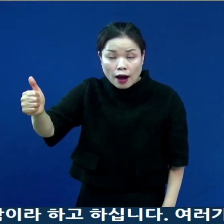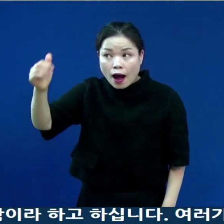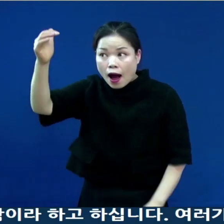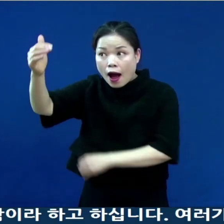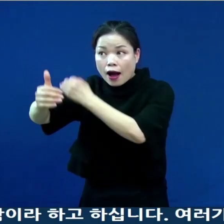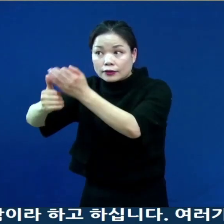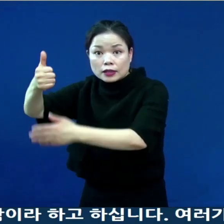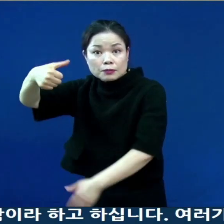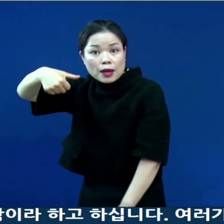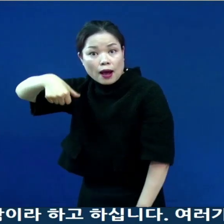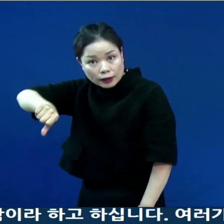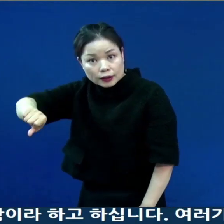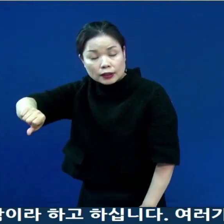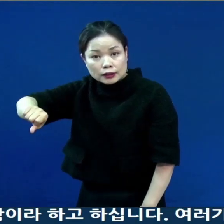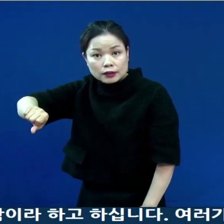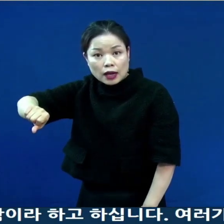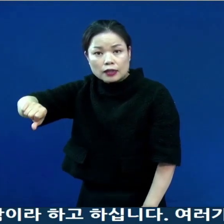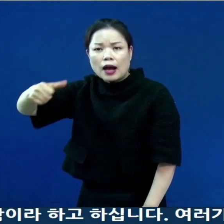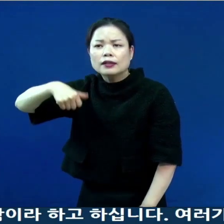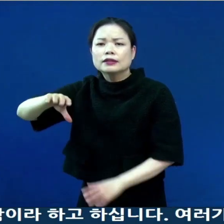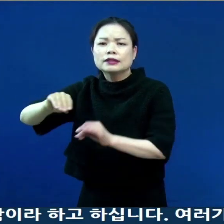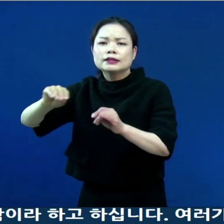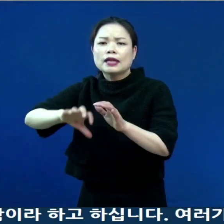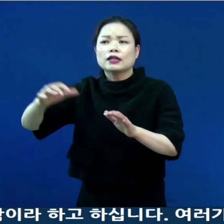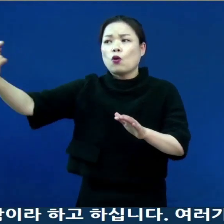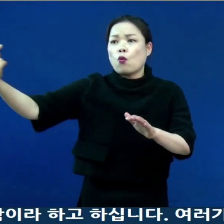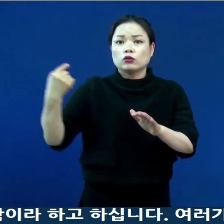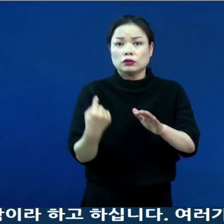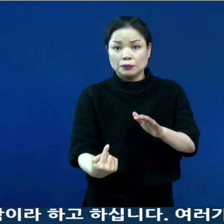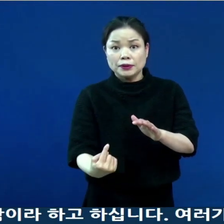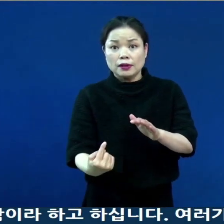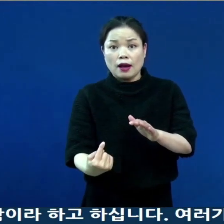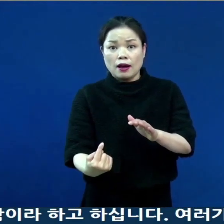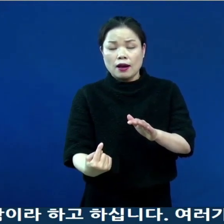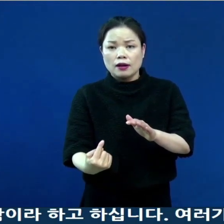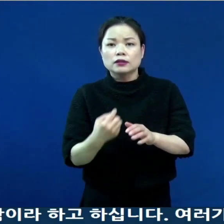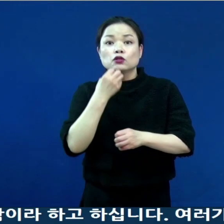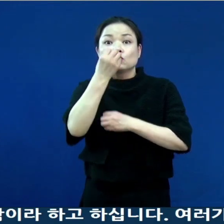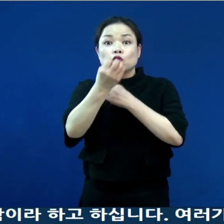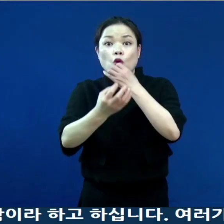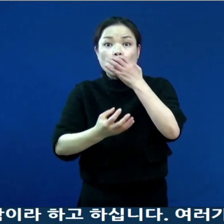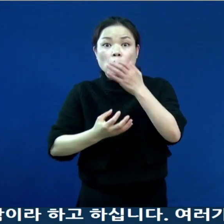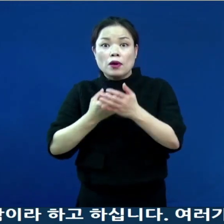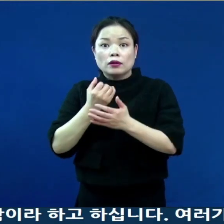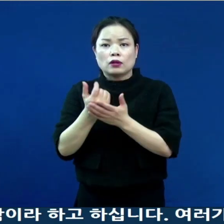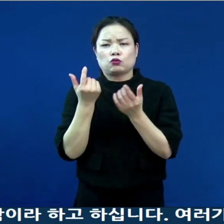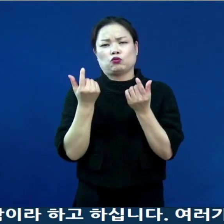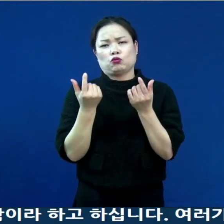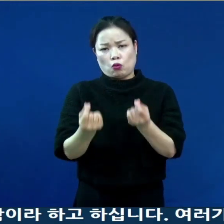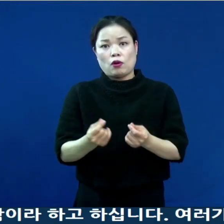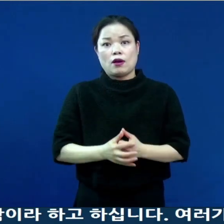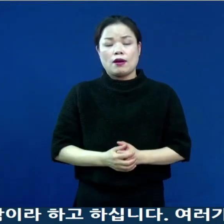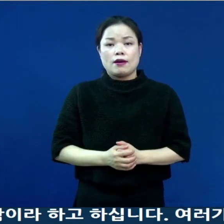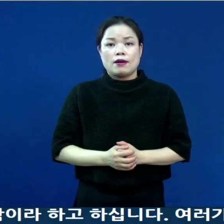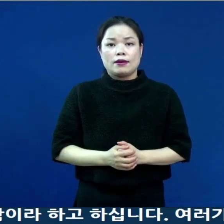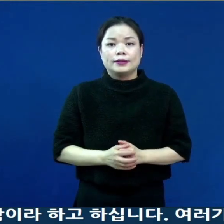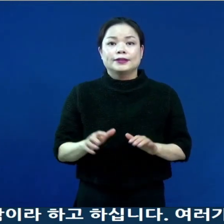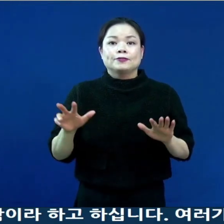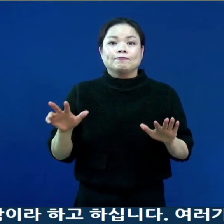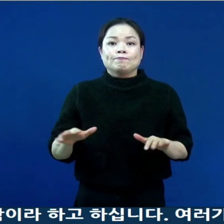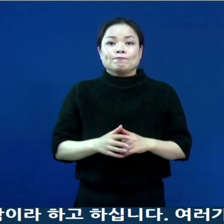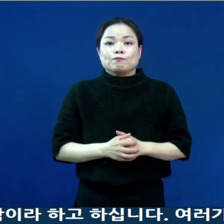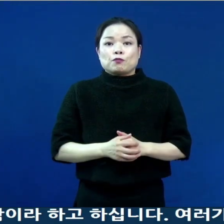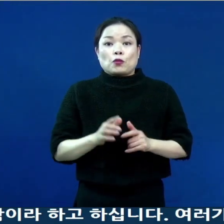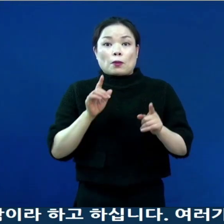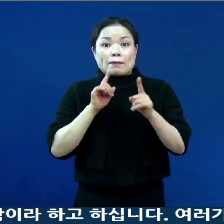하나님의 아들이시니이다. 그 아들이 이 땅에 오셨습니다. 그 고백과 맥이 닿는 고백을 하는 거죠. 자, 이제